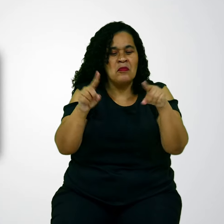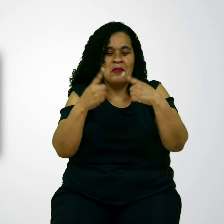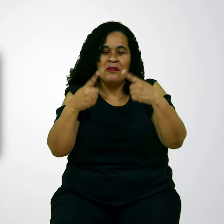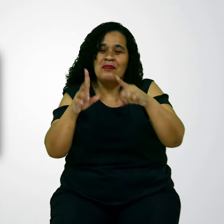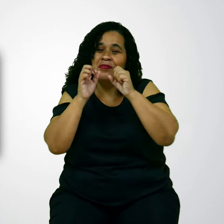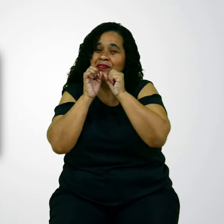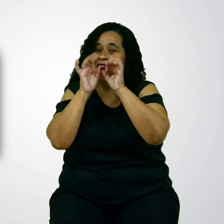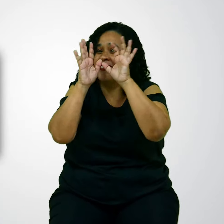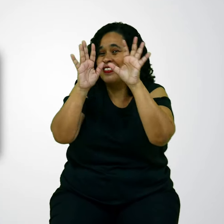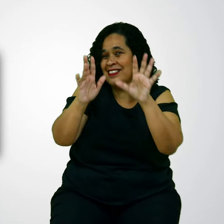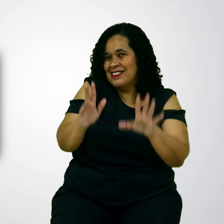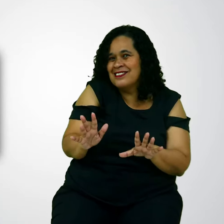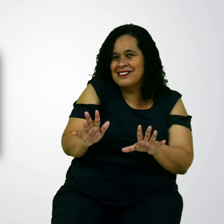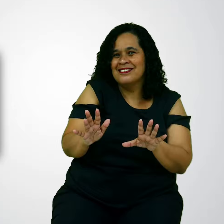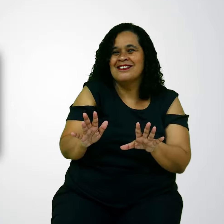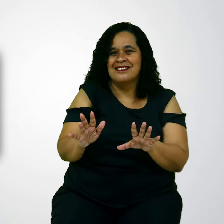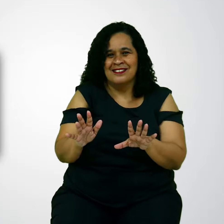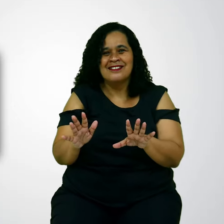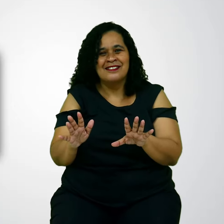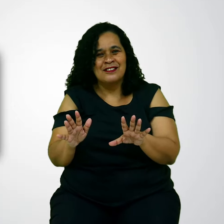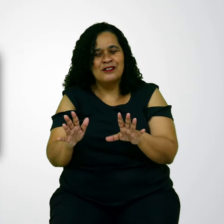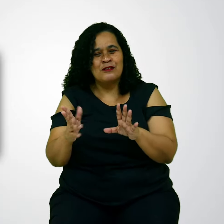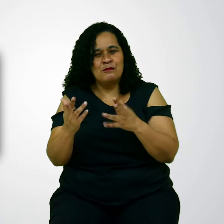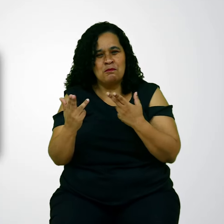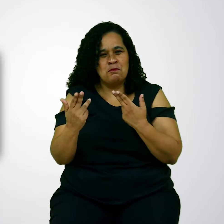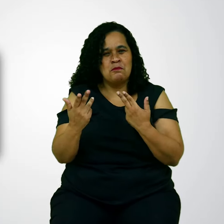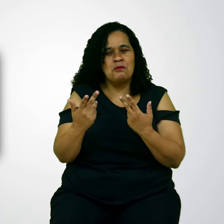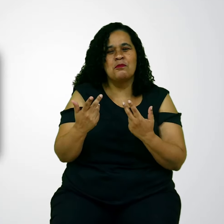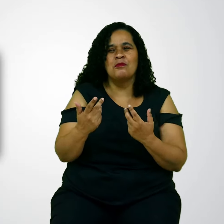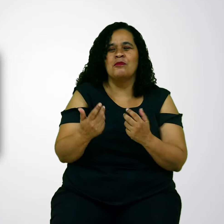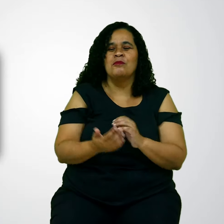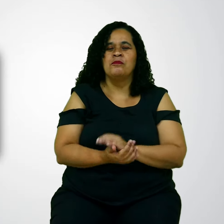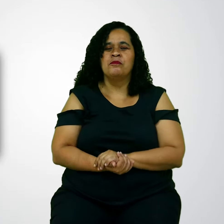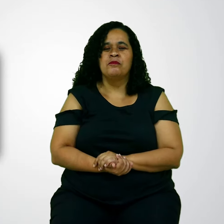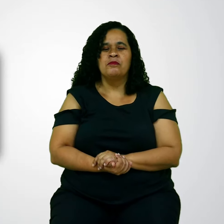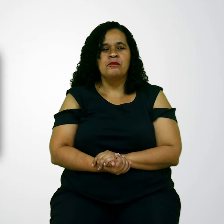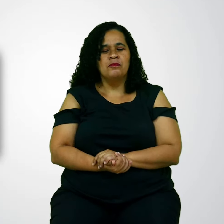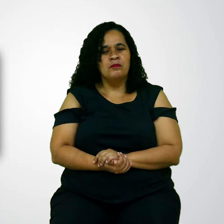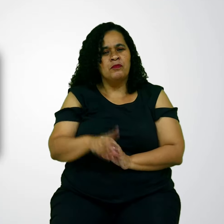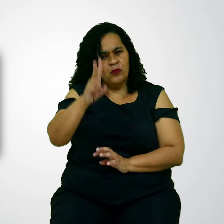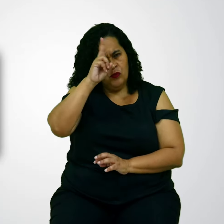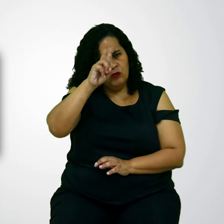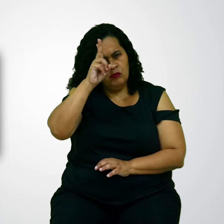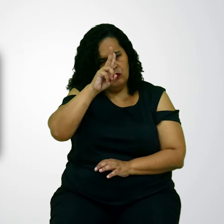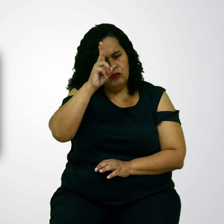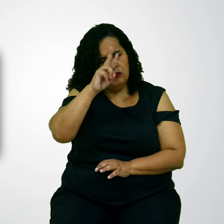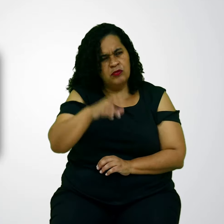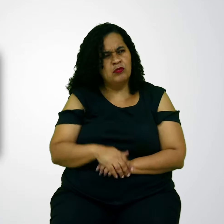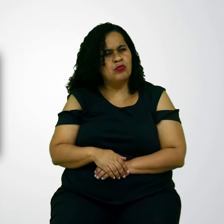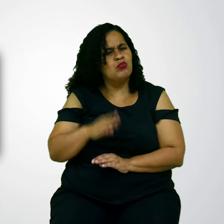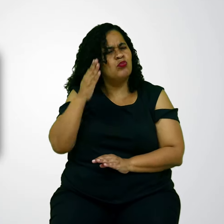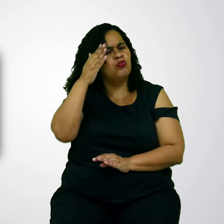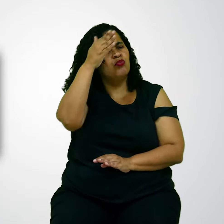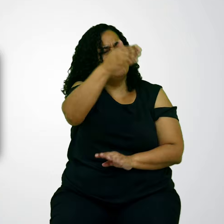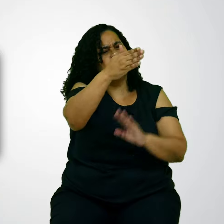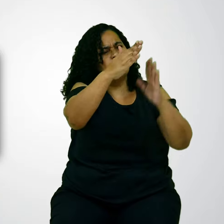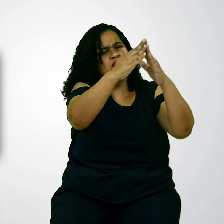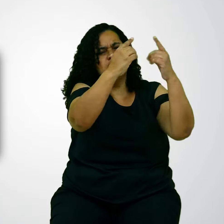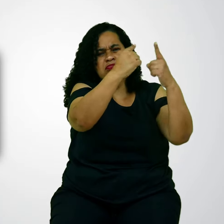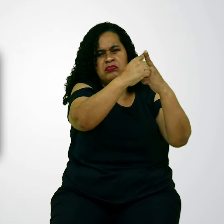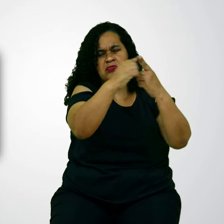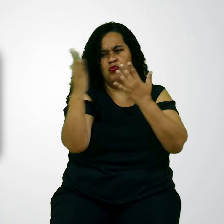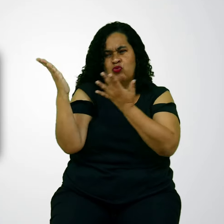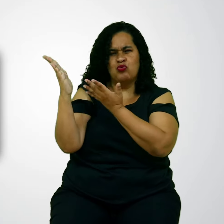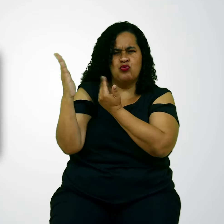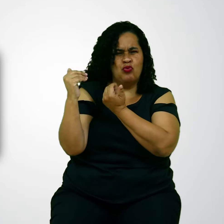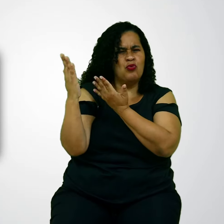O corinho, né? O corinho, né? Uma vez, olha, eu fui a uma igreja, eu era jovem ainda naquele tempo,